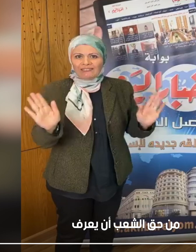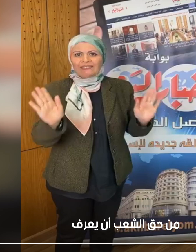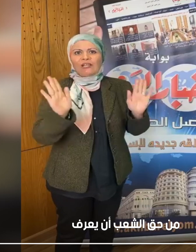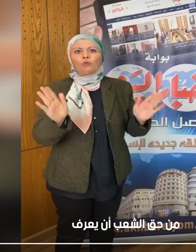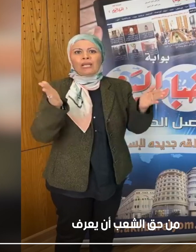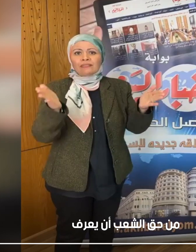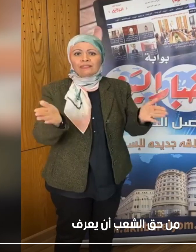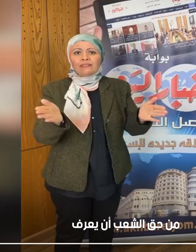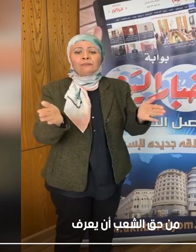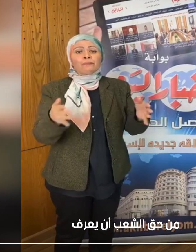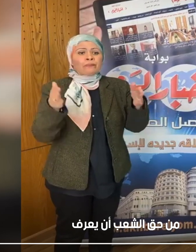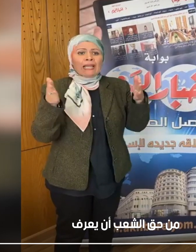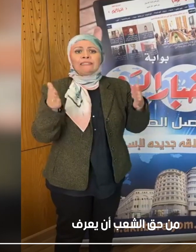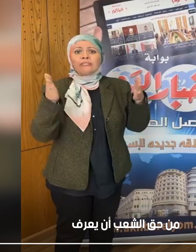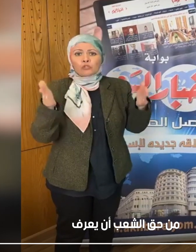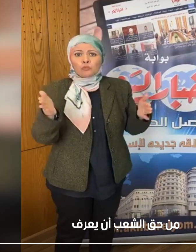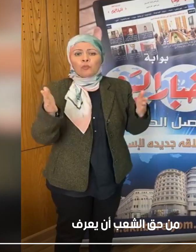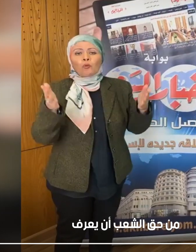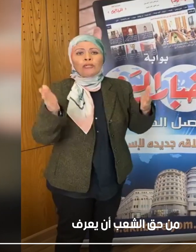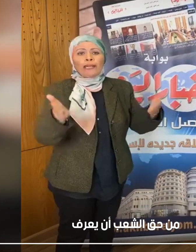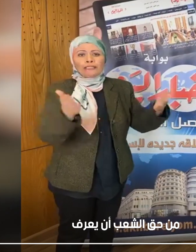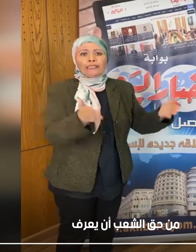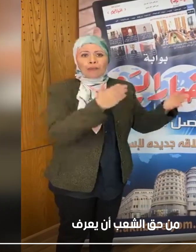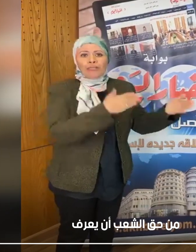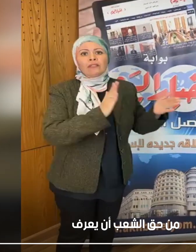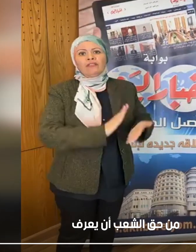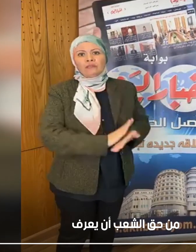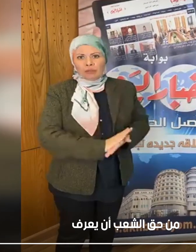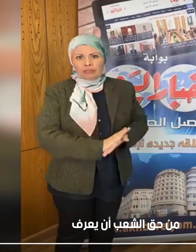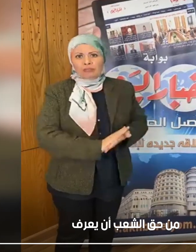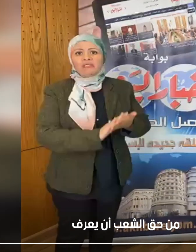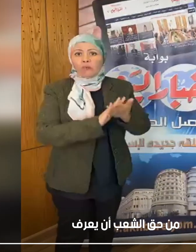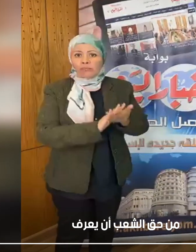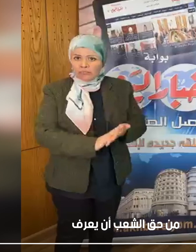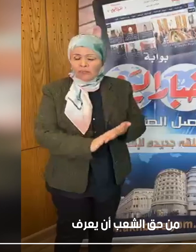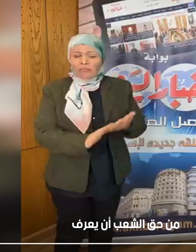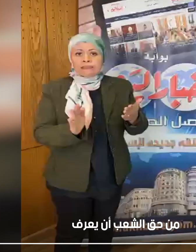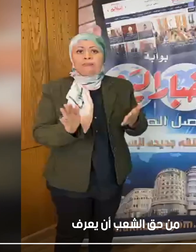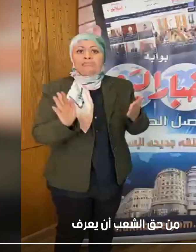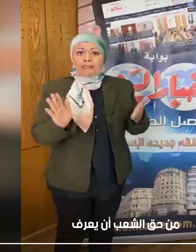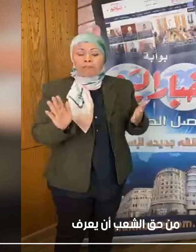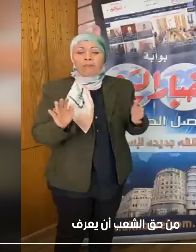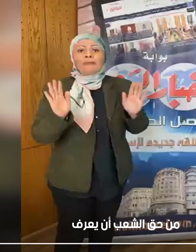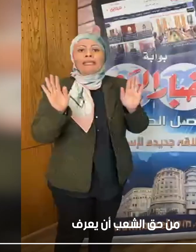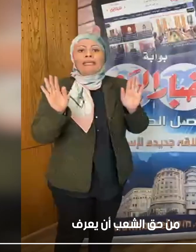حد ياخد من حضرتك أي رسوم ويقول لك عشان أعمل لك إضافة مواليد. إضافة المواليد دي بتتم